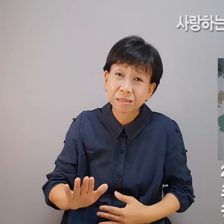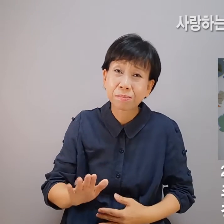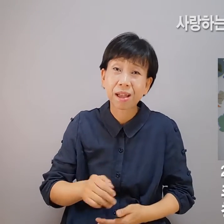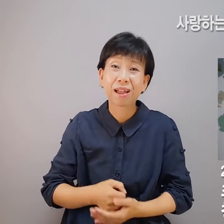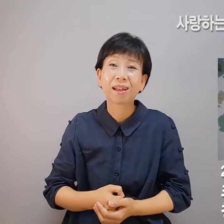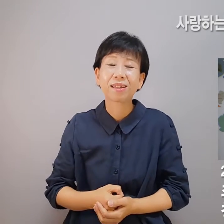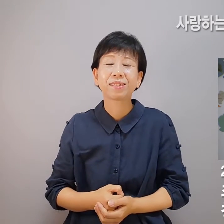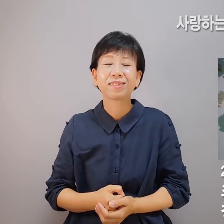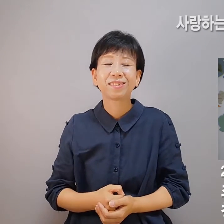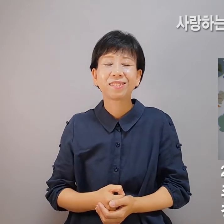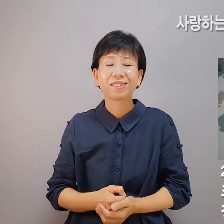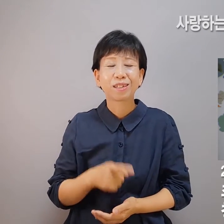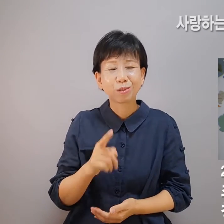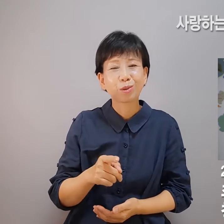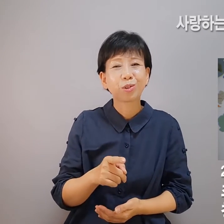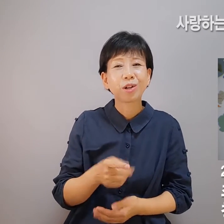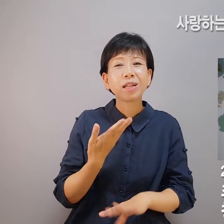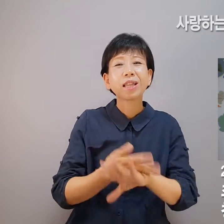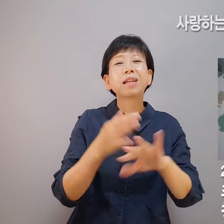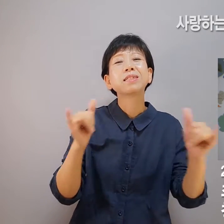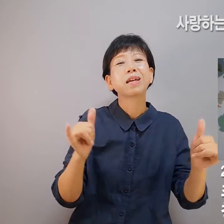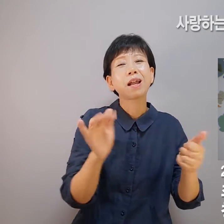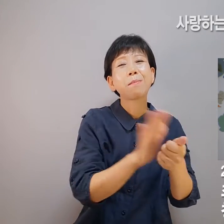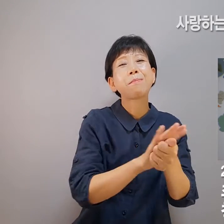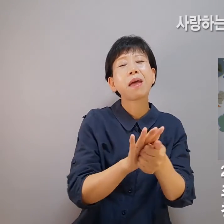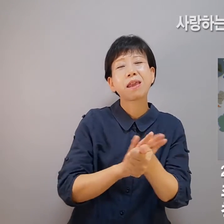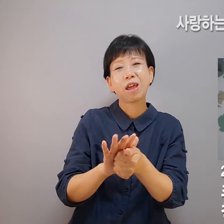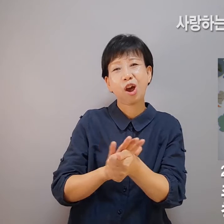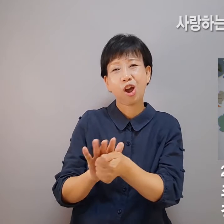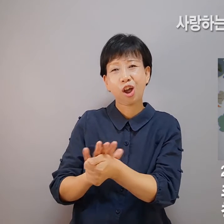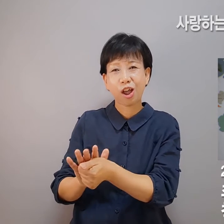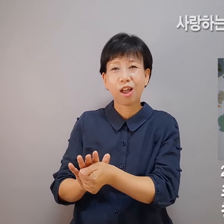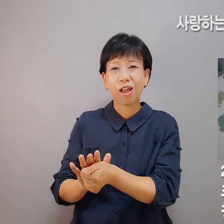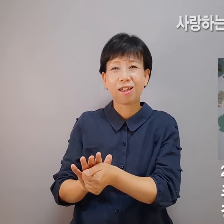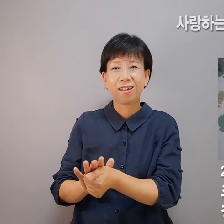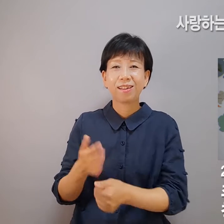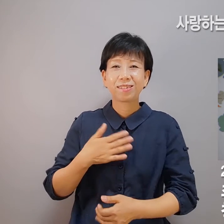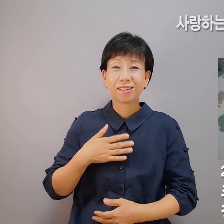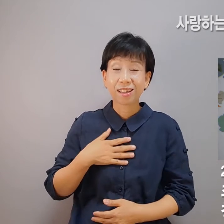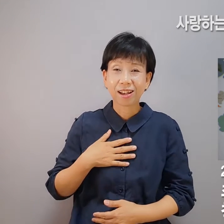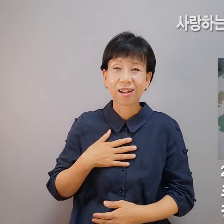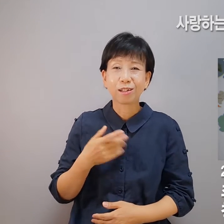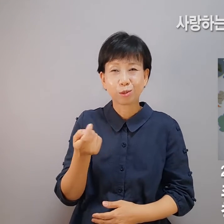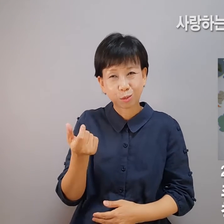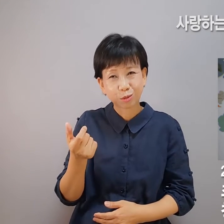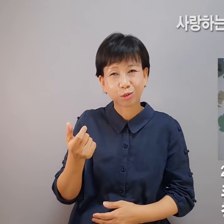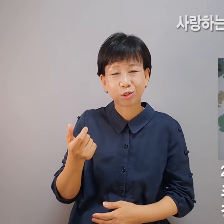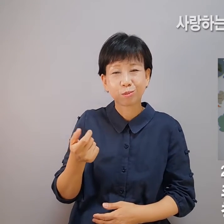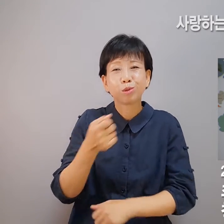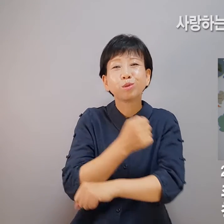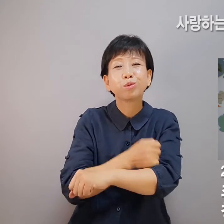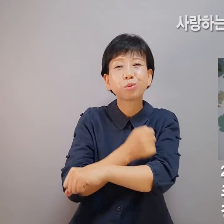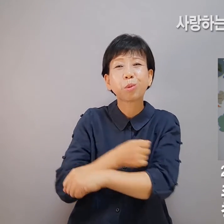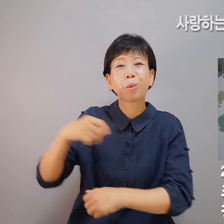지나시면 그 주변에다가 차를 이렇게 대고 올라오시는 것도 조금 더 수월할 수 있을 것